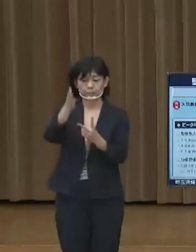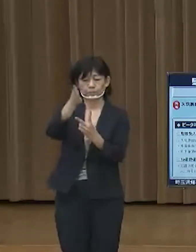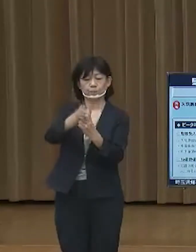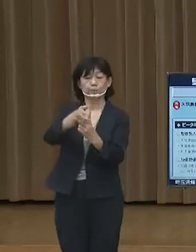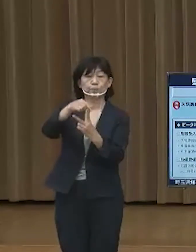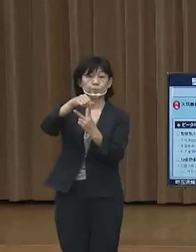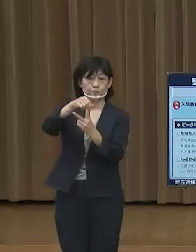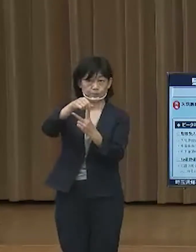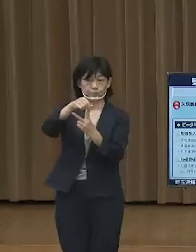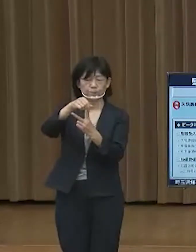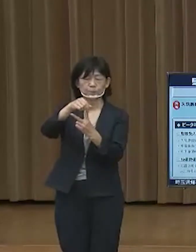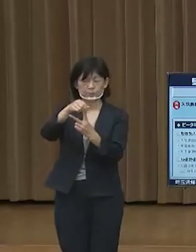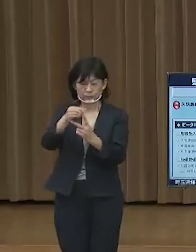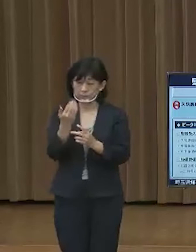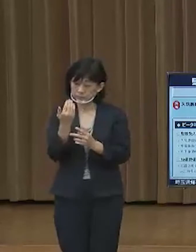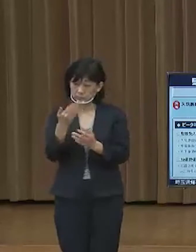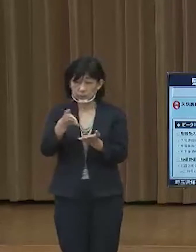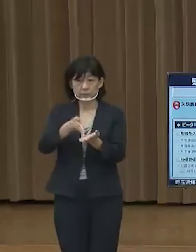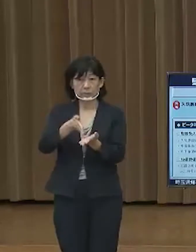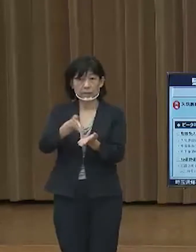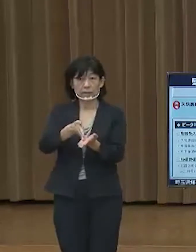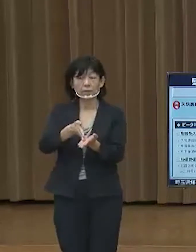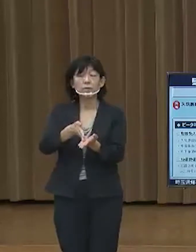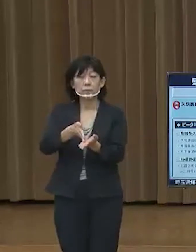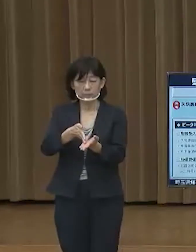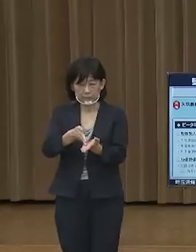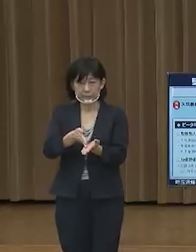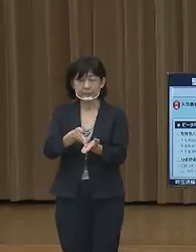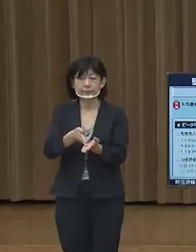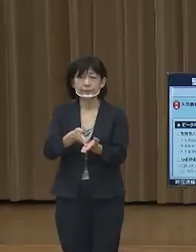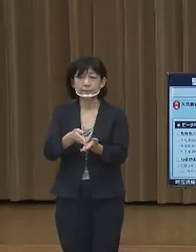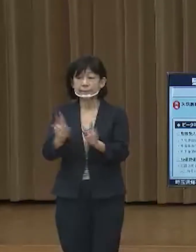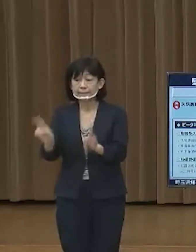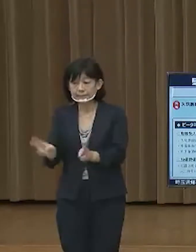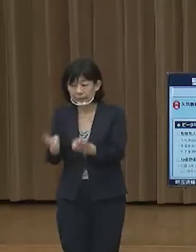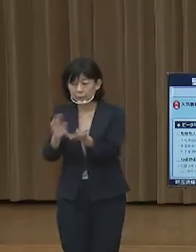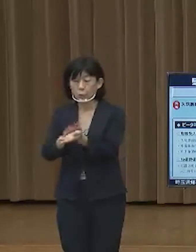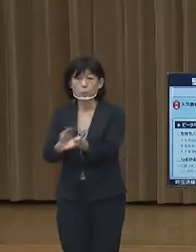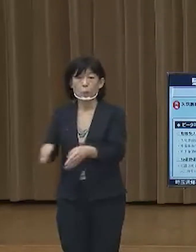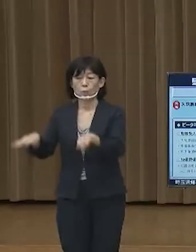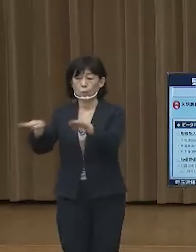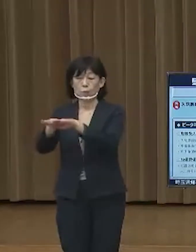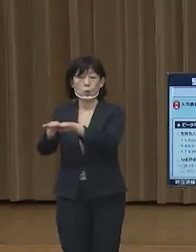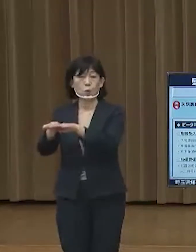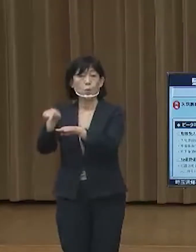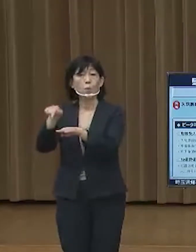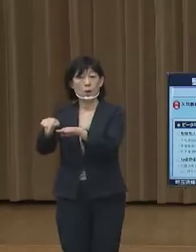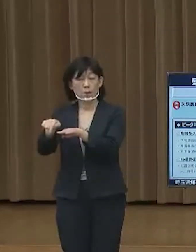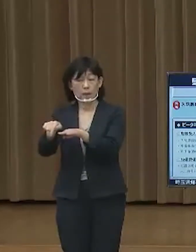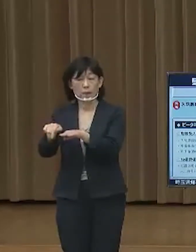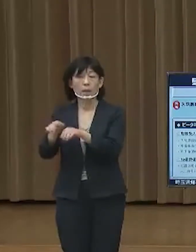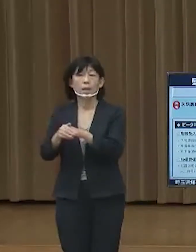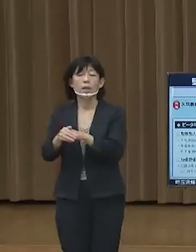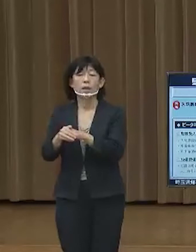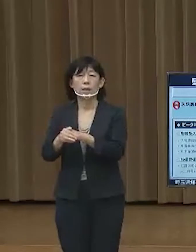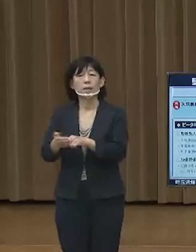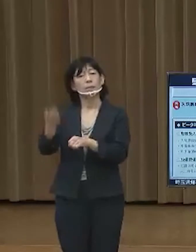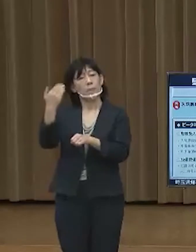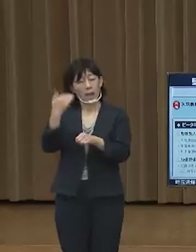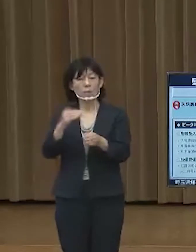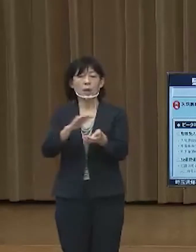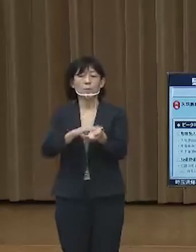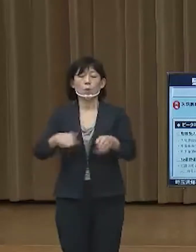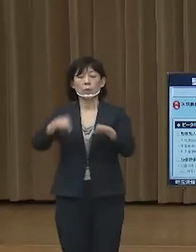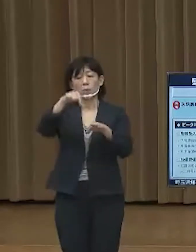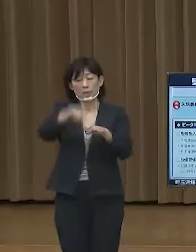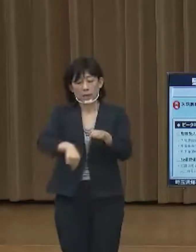その中でも今お話をさせていただいた専用病棟については、これまでの考え方を大きく変えるもの